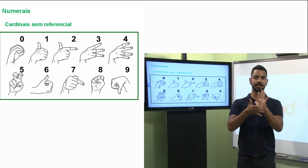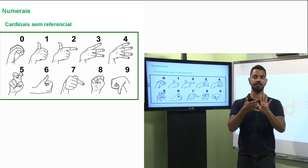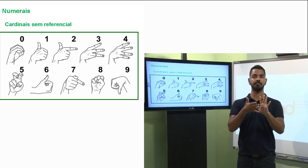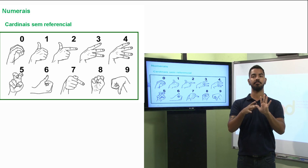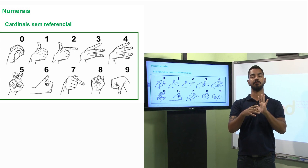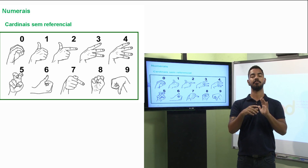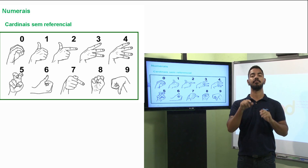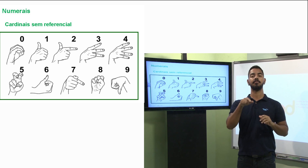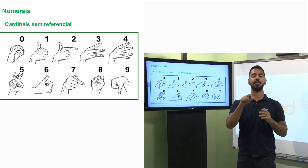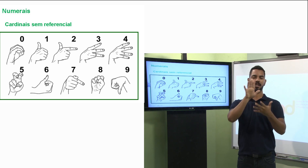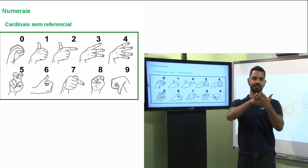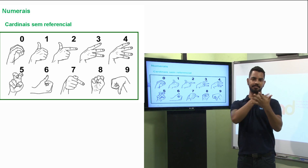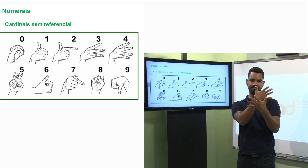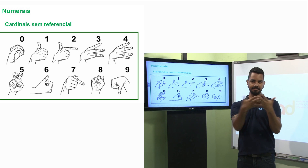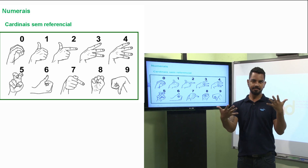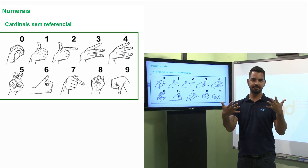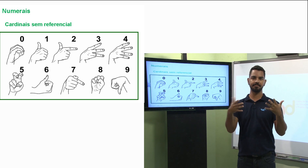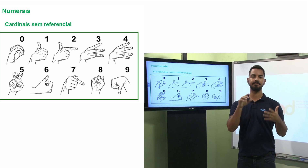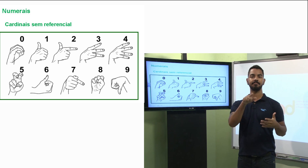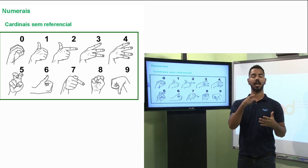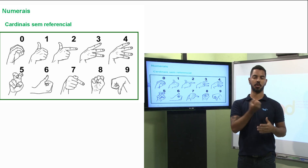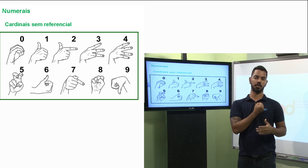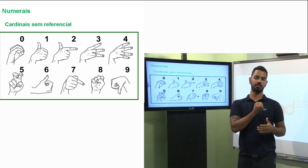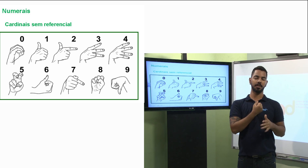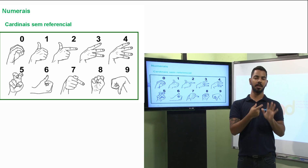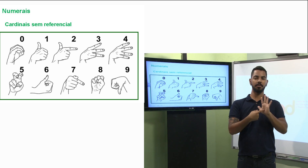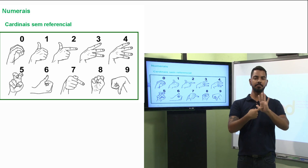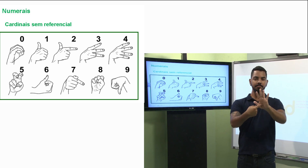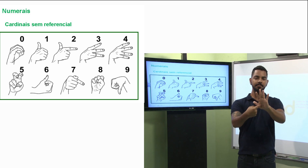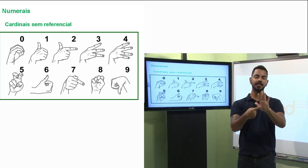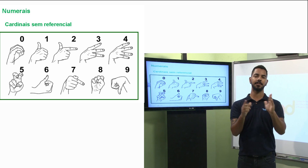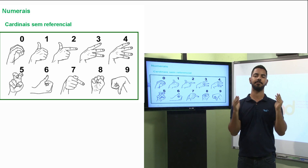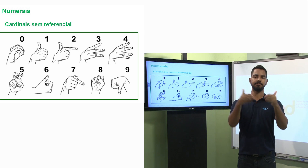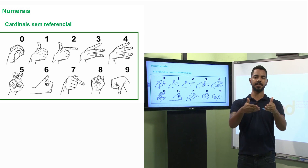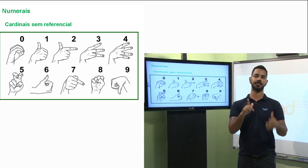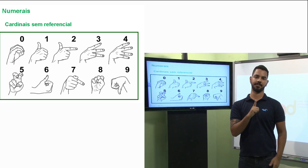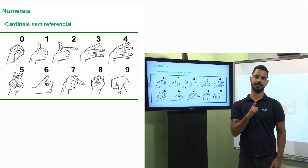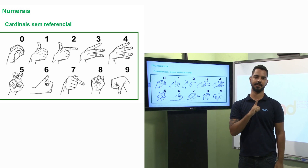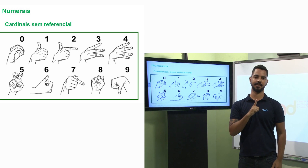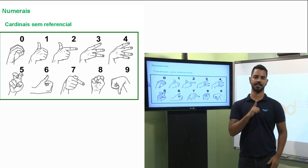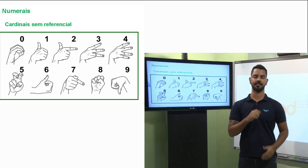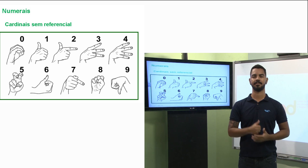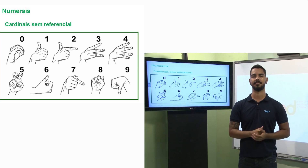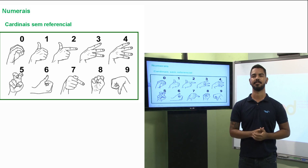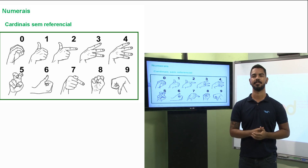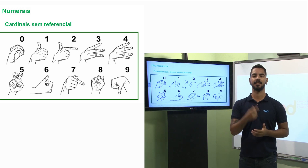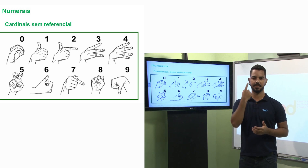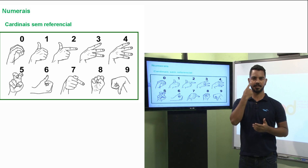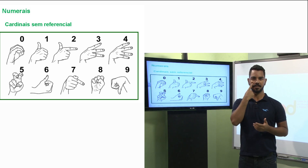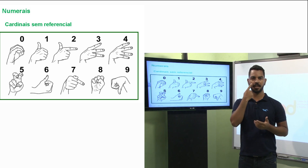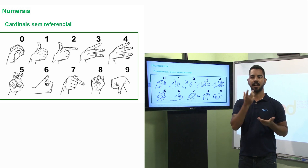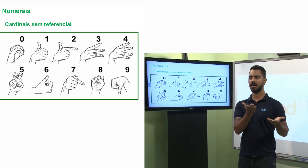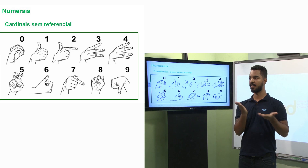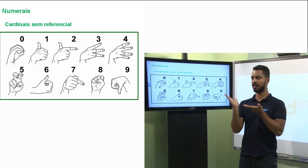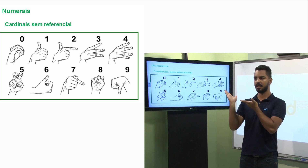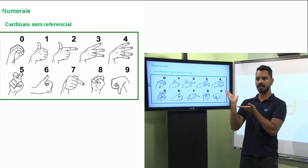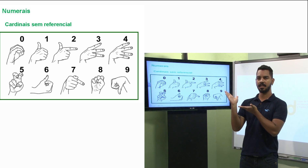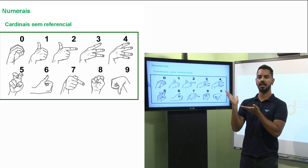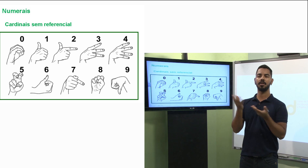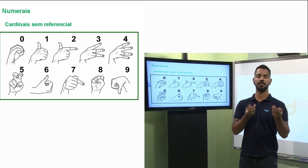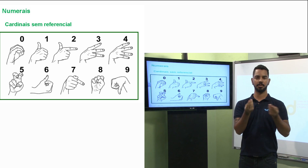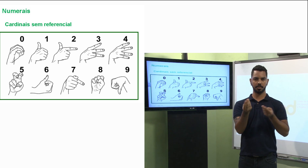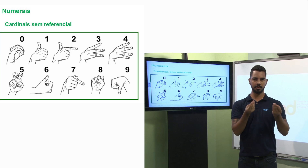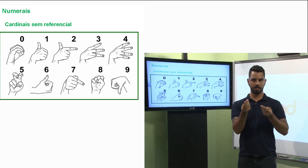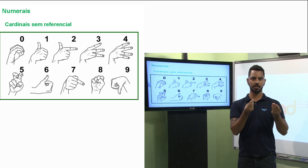a seguir. Vejamos então como é dada a situação que se apresenta na língua de sinais. Observemos juntos como